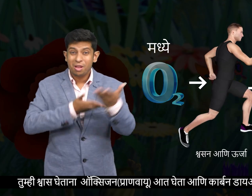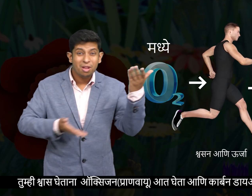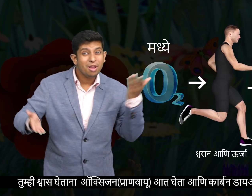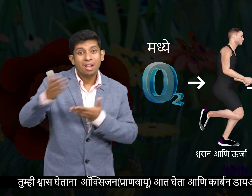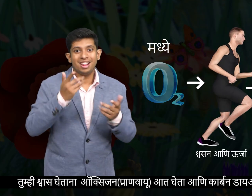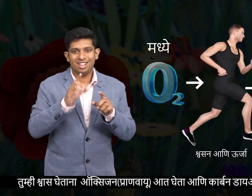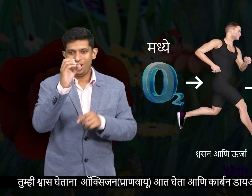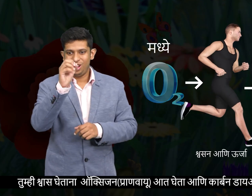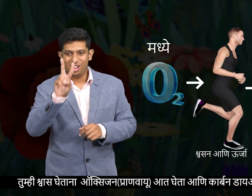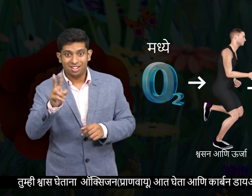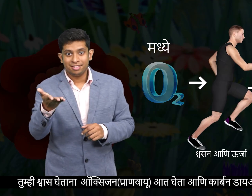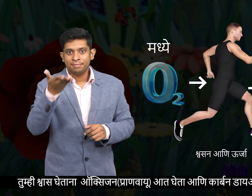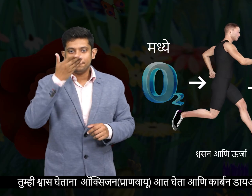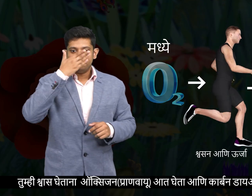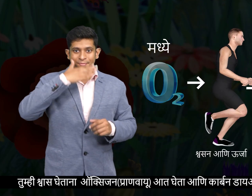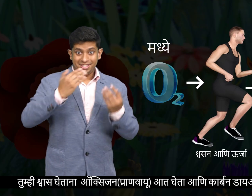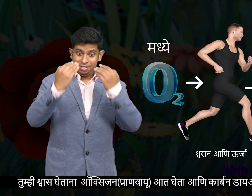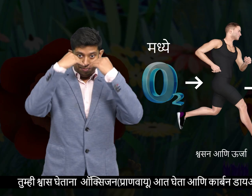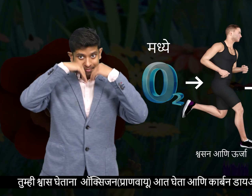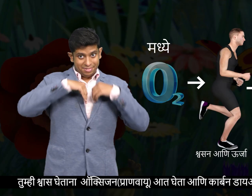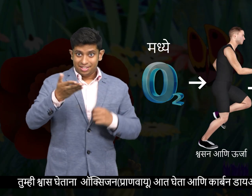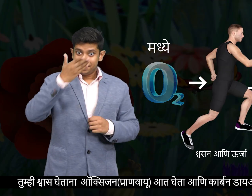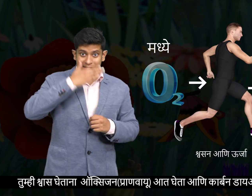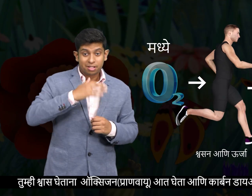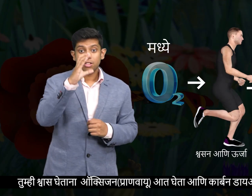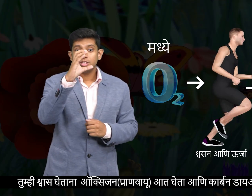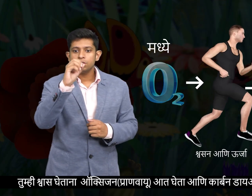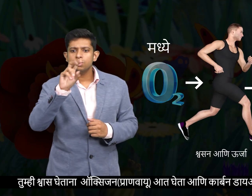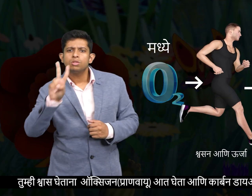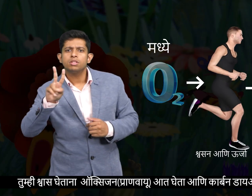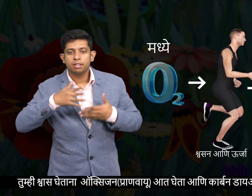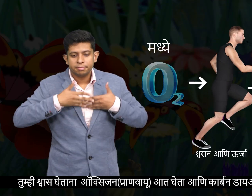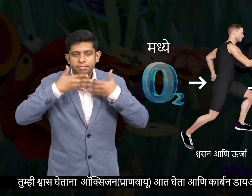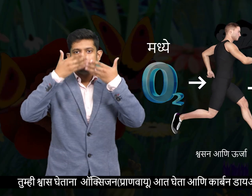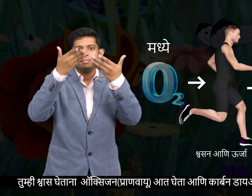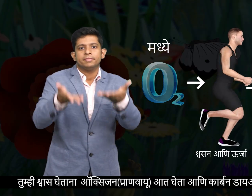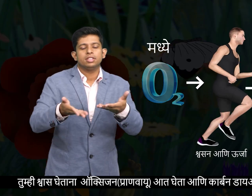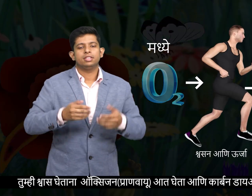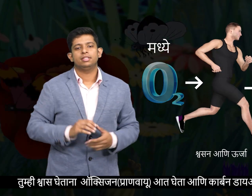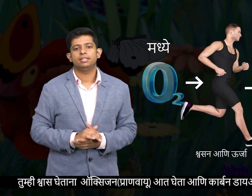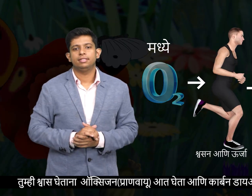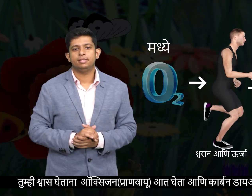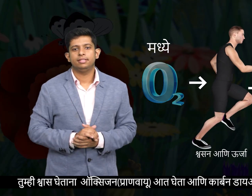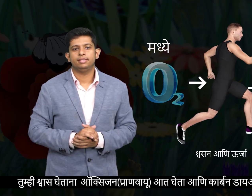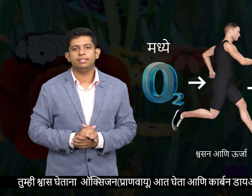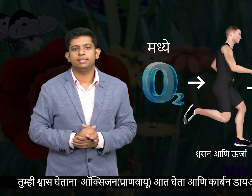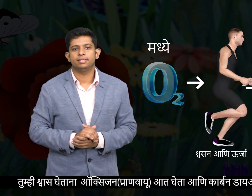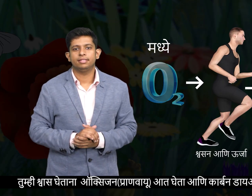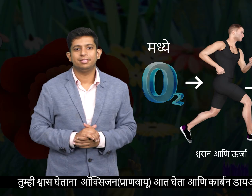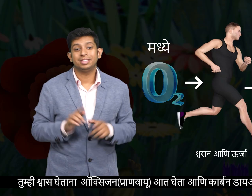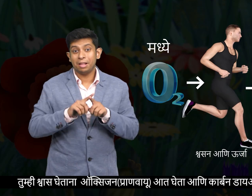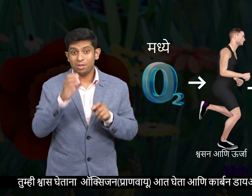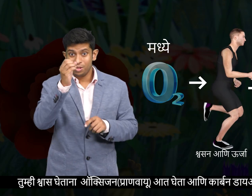तुम्ही श्वास घेताना ऑक्सिजन प्राणवायू आत घेता आणि